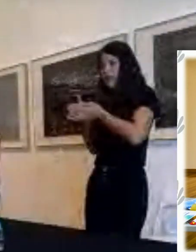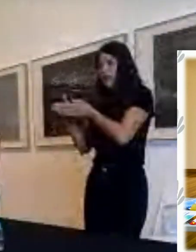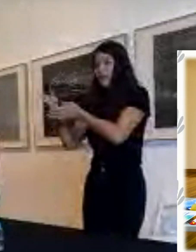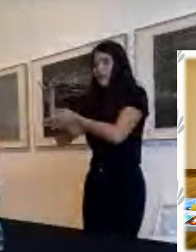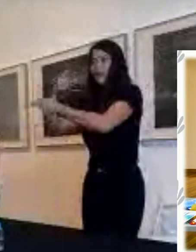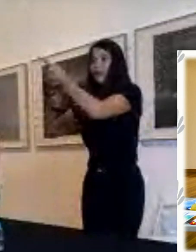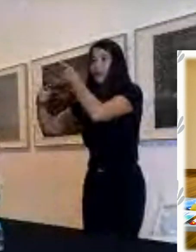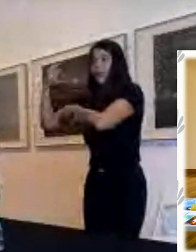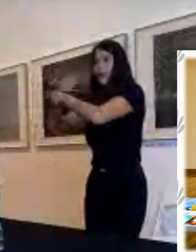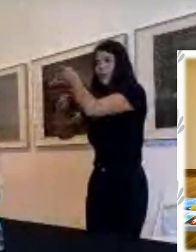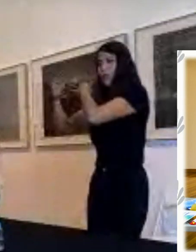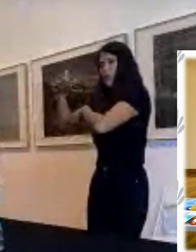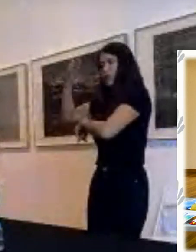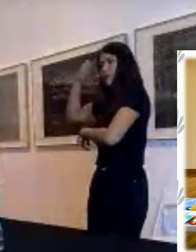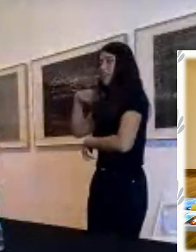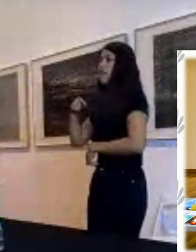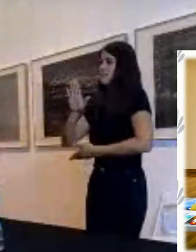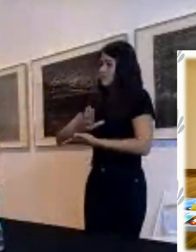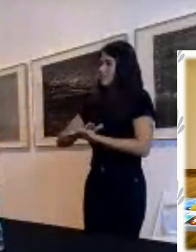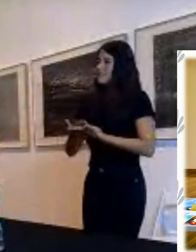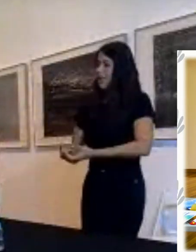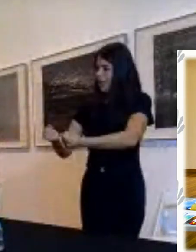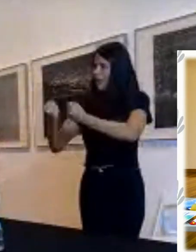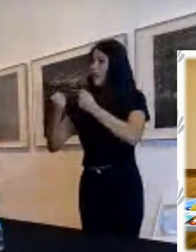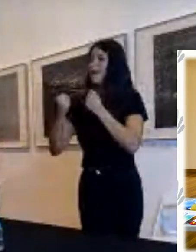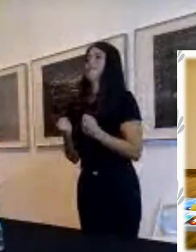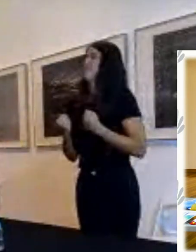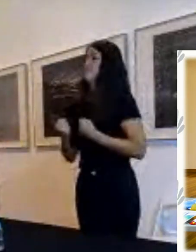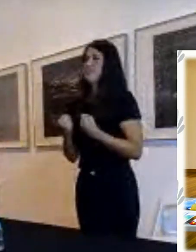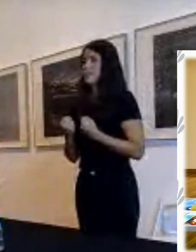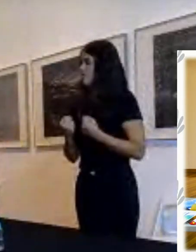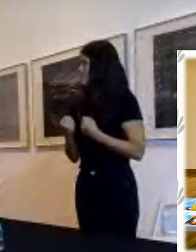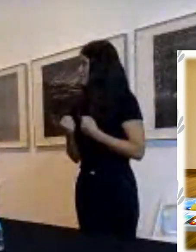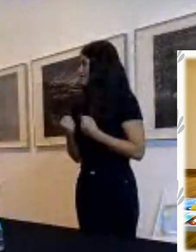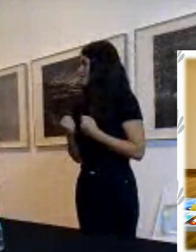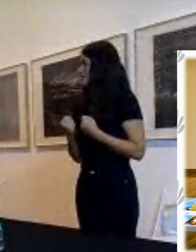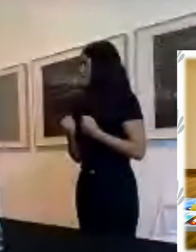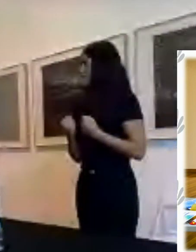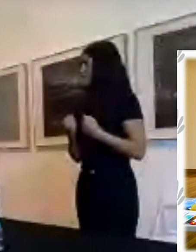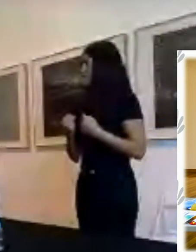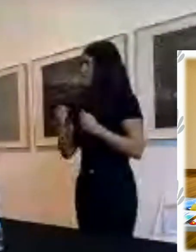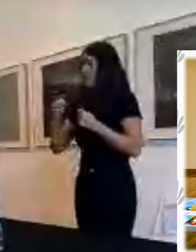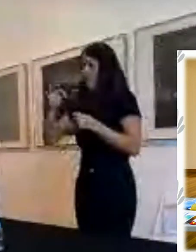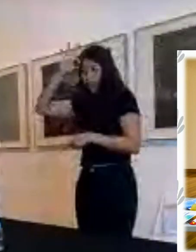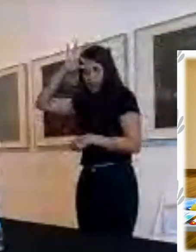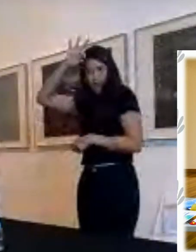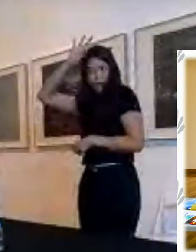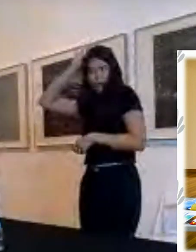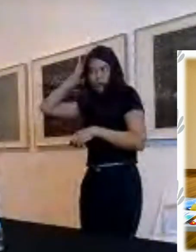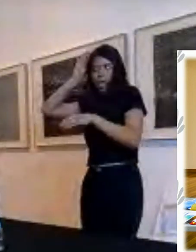Y eso trae salud, eso trae mover neuronas que estaban